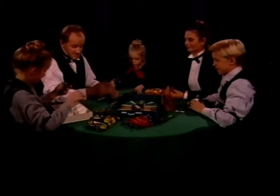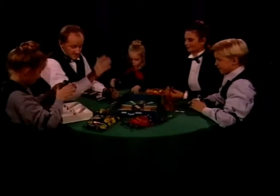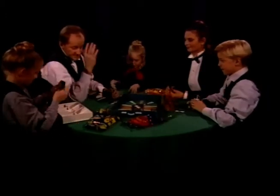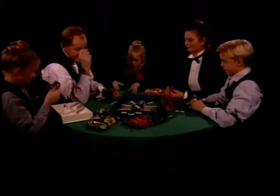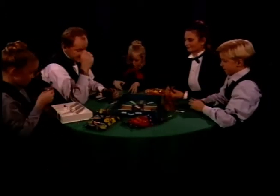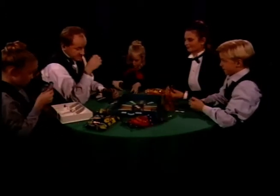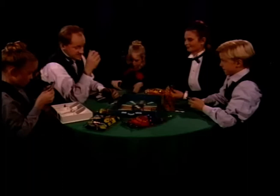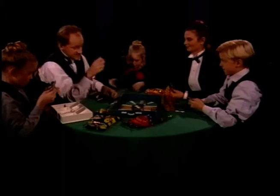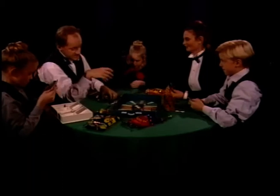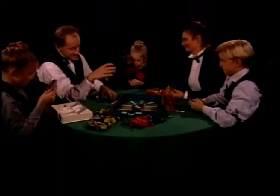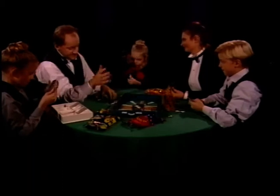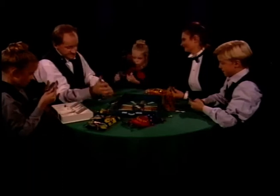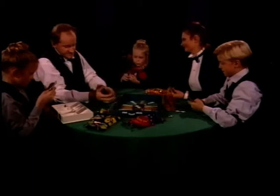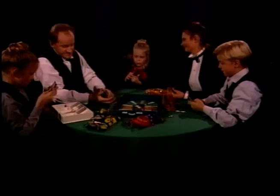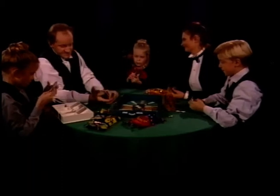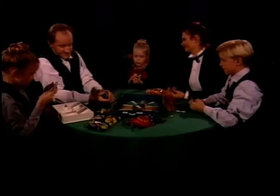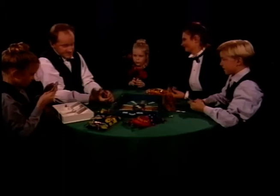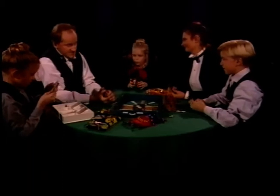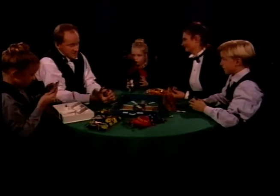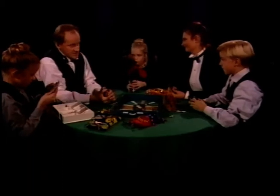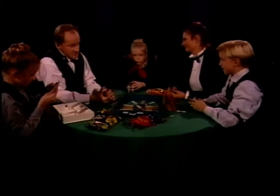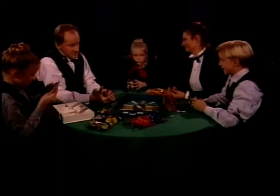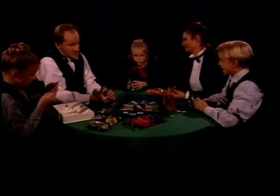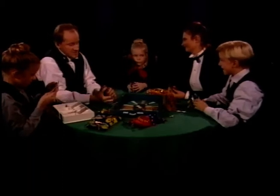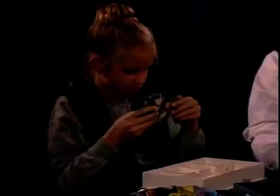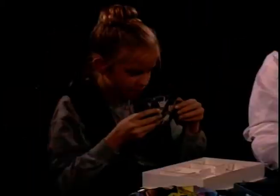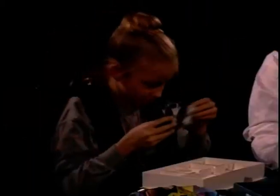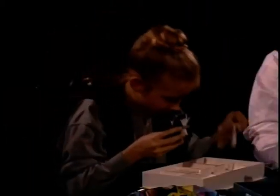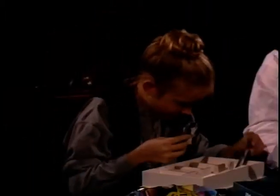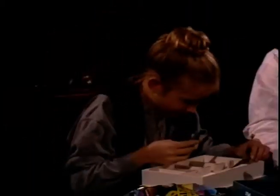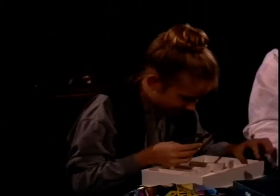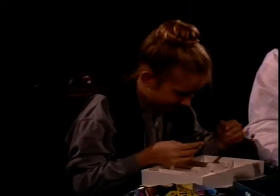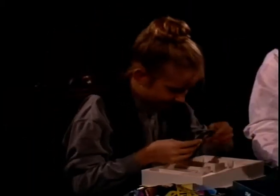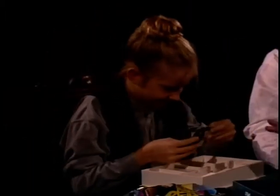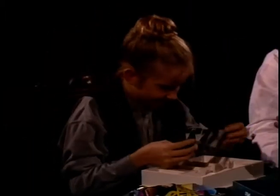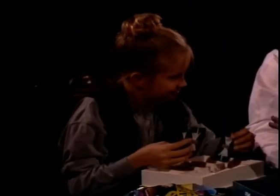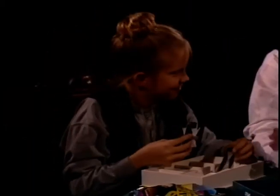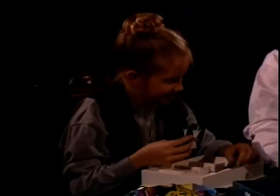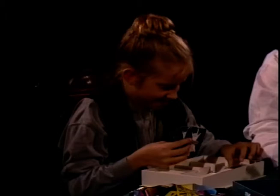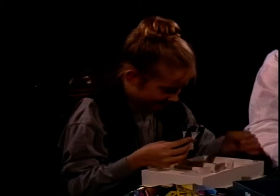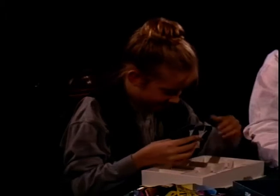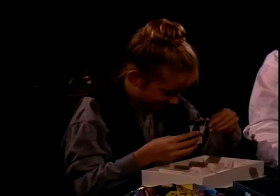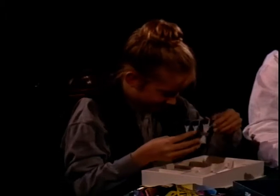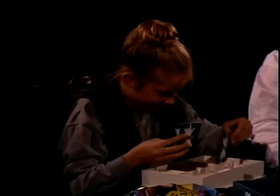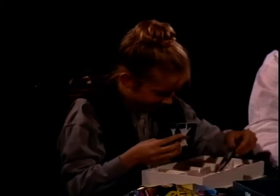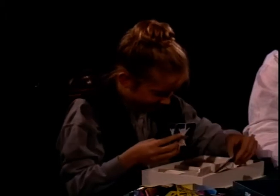Vad tänker jag? Då ska vi inte titta Thomas, nej. Nej, jag tänkte inte. Titta Thomas. Försök.